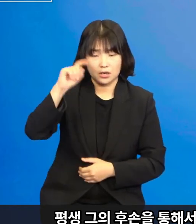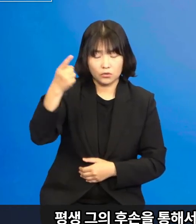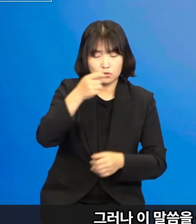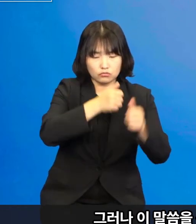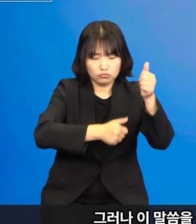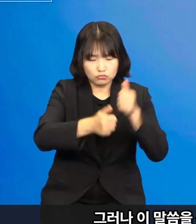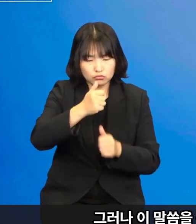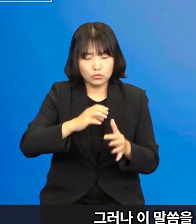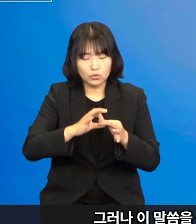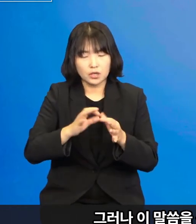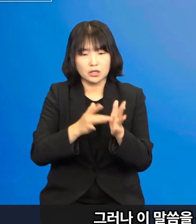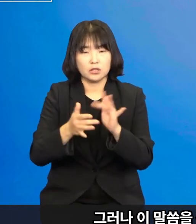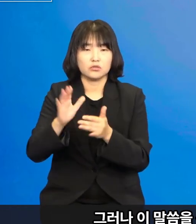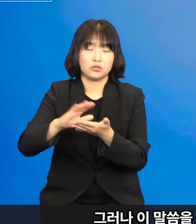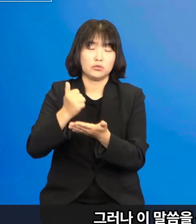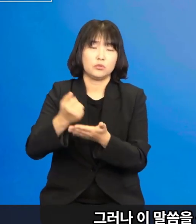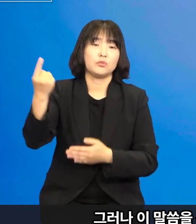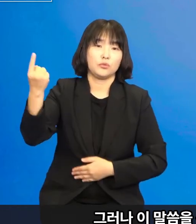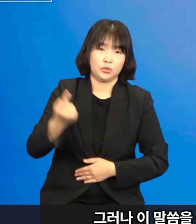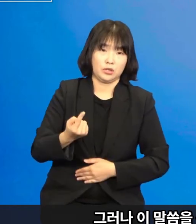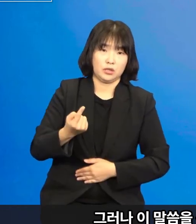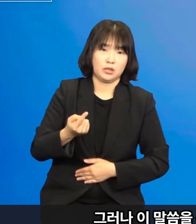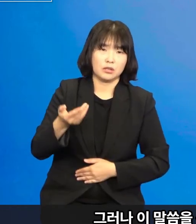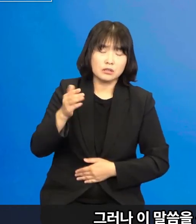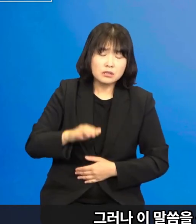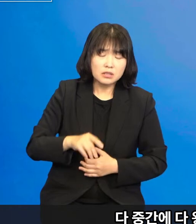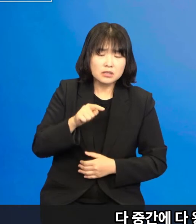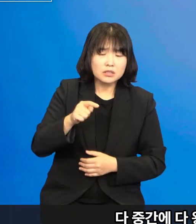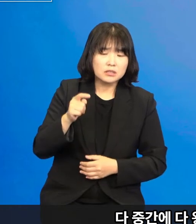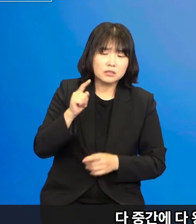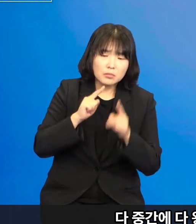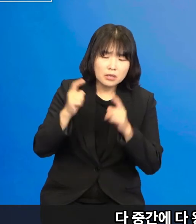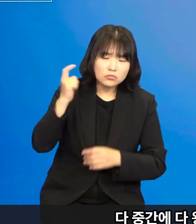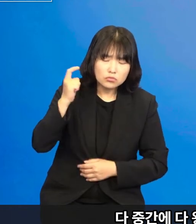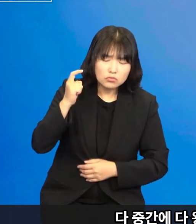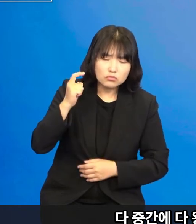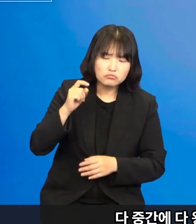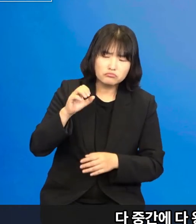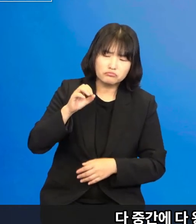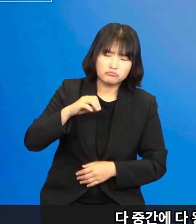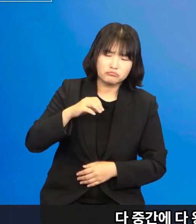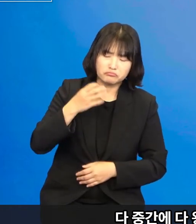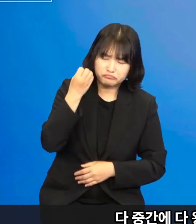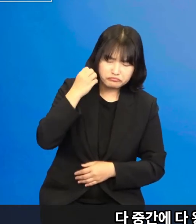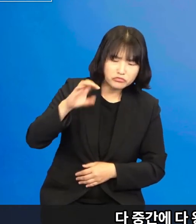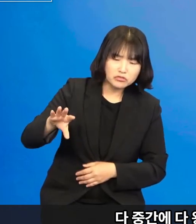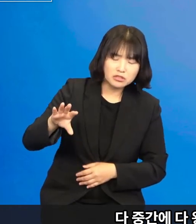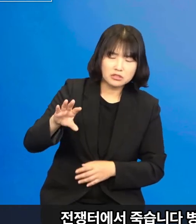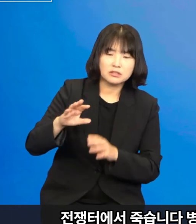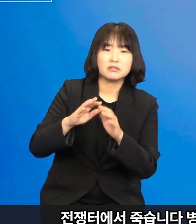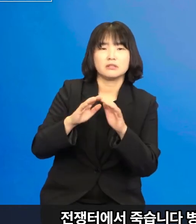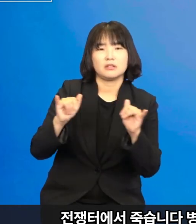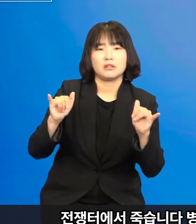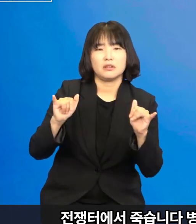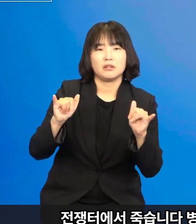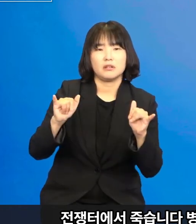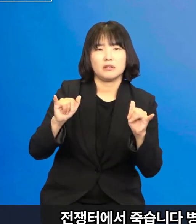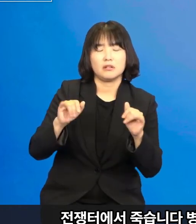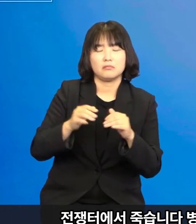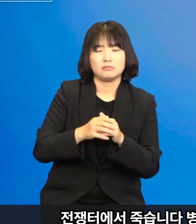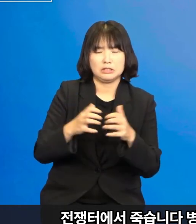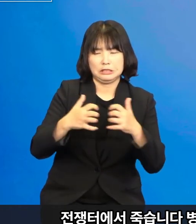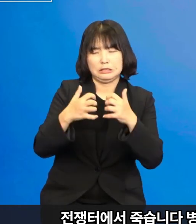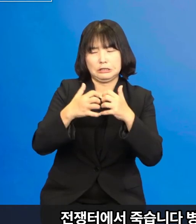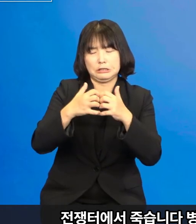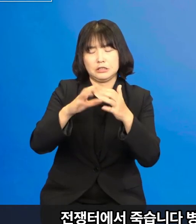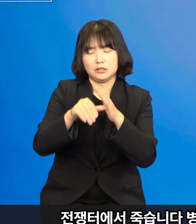않습니까? 그러나 이 말씀을 듣고도 무시한 왕들 대부분 다 중간에 다 왕위를 채우지 못합니다. 전쟁터에서 막 죽습니다.